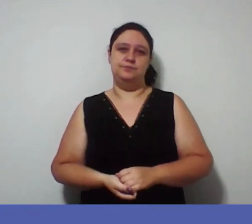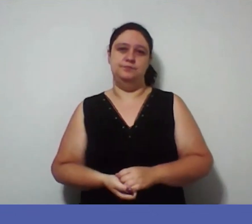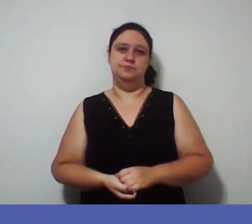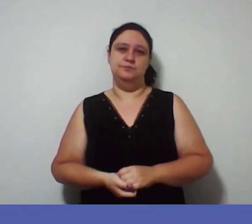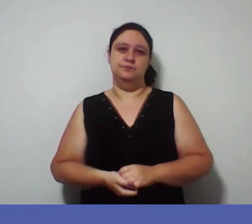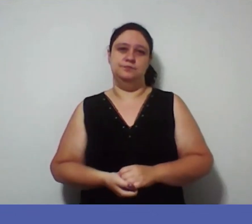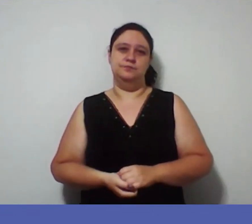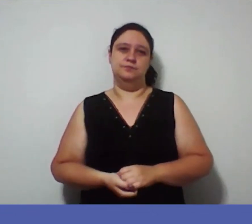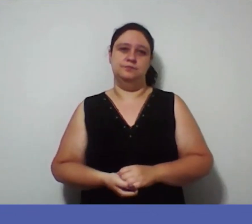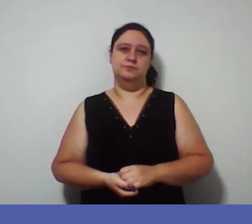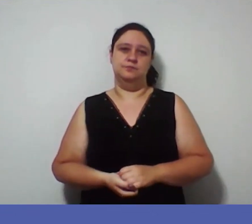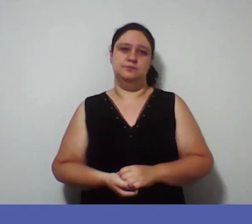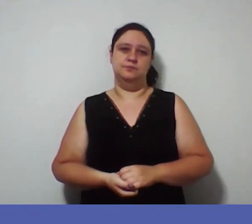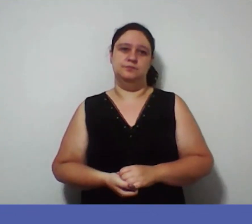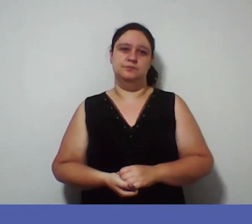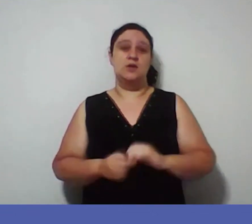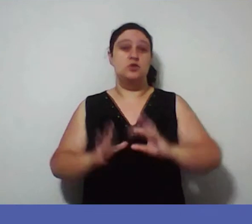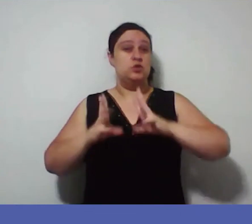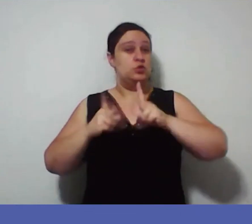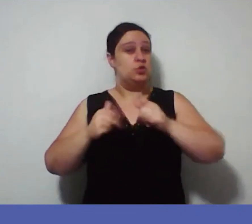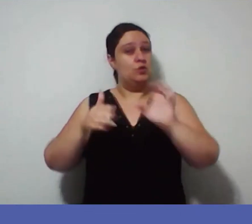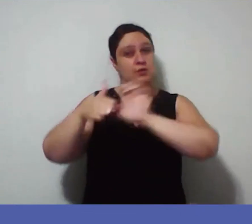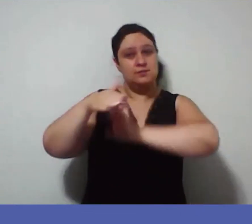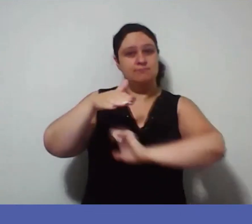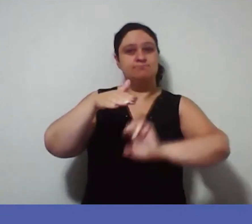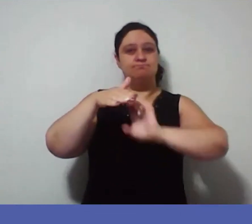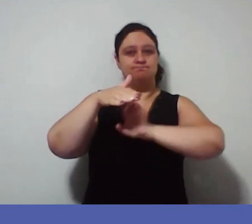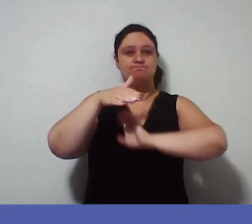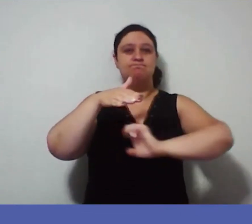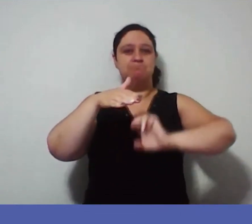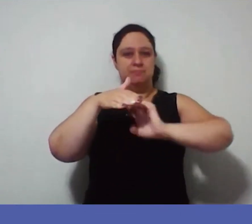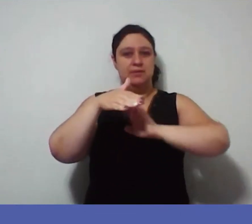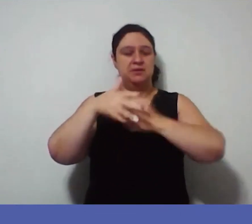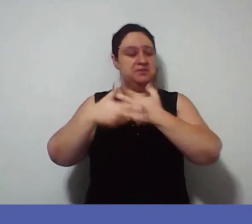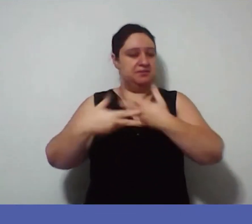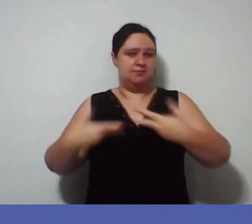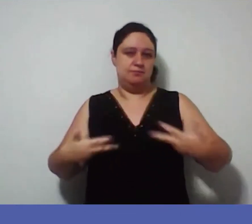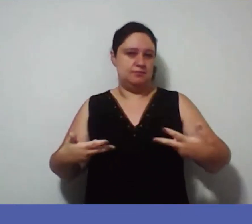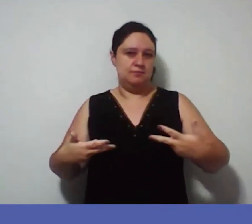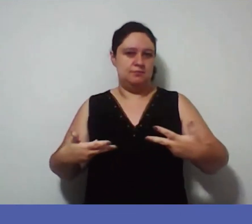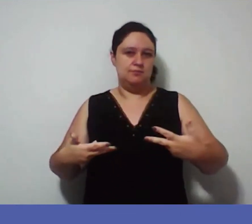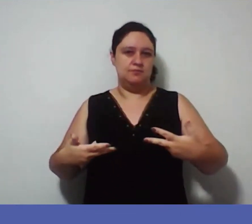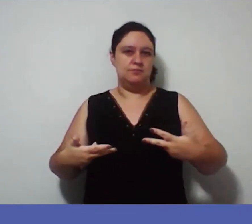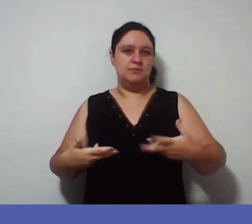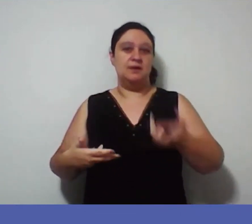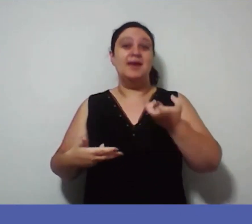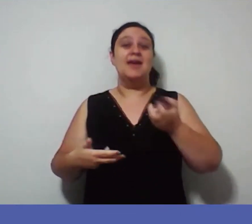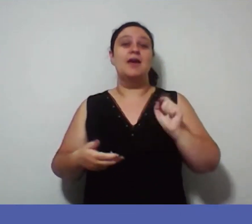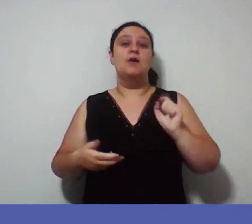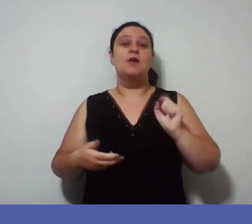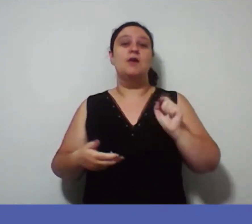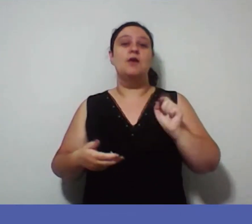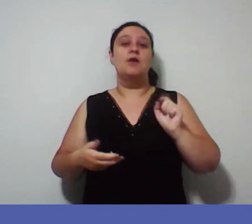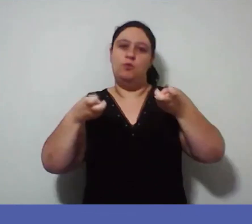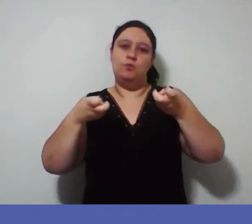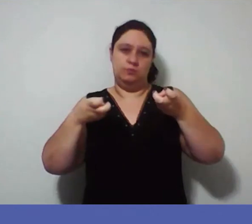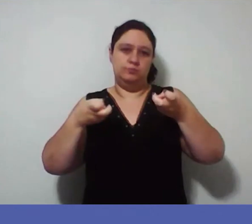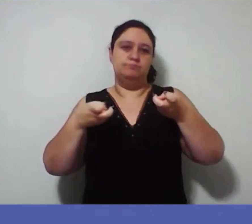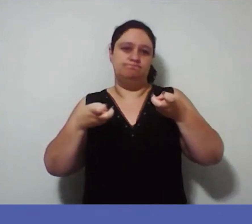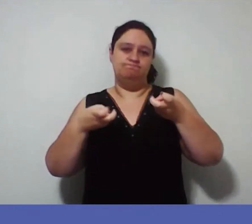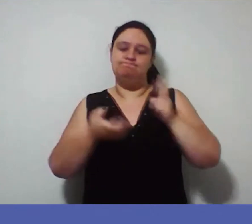Todas as empresas, sejam o que for, correm atrás do lucro, é ou não é? Sem lucro